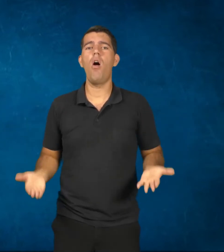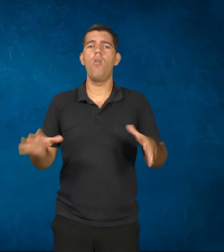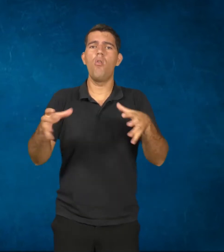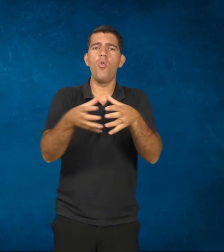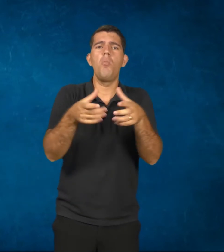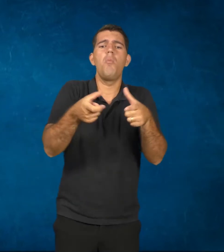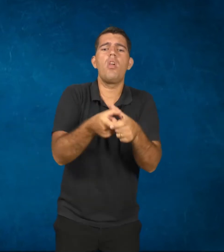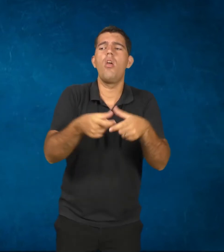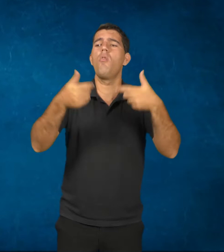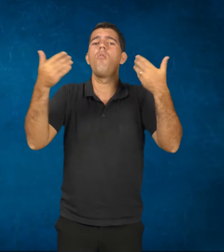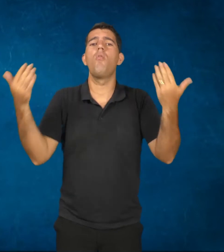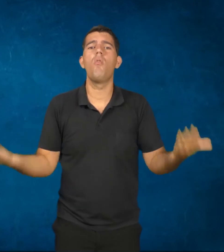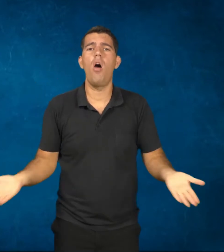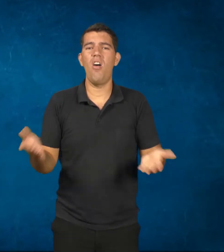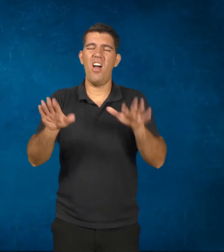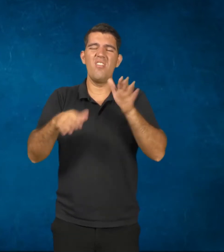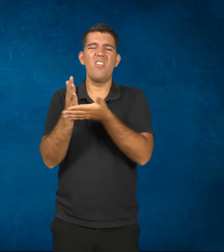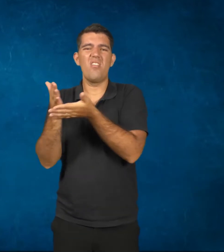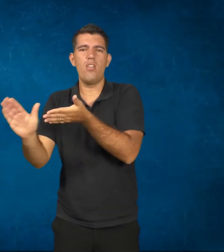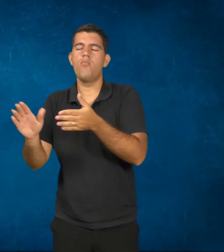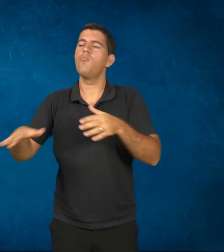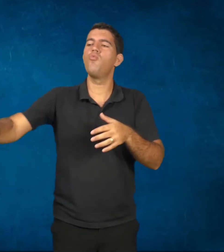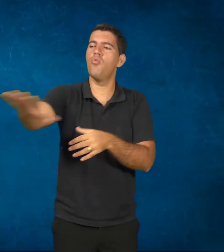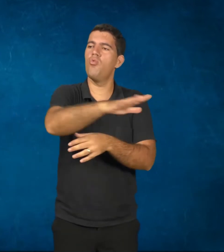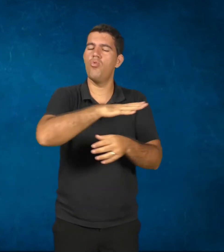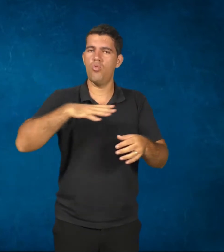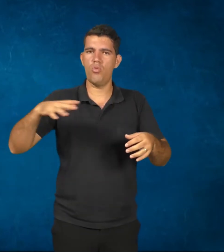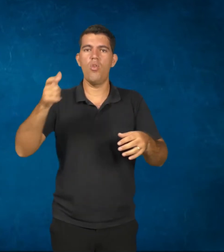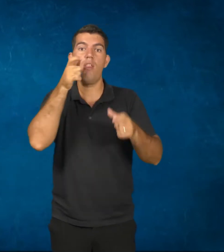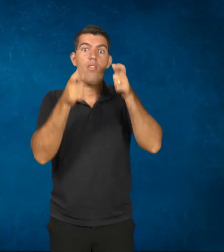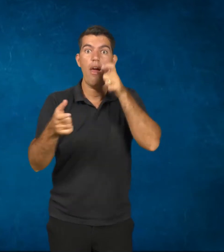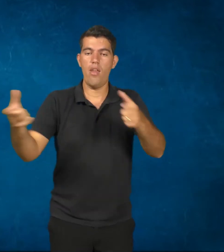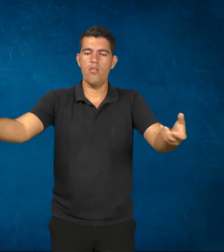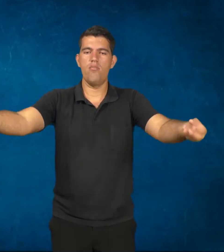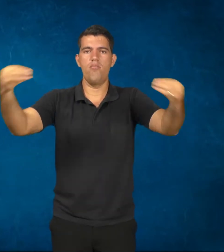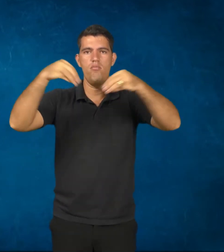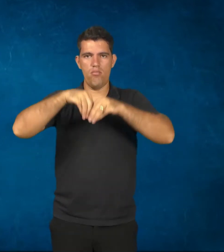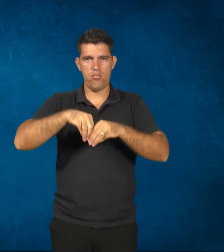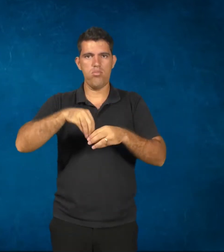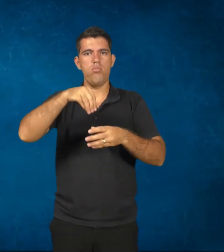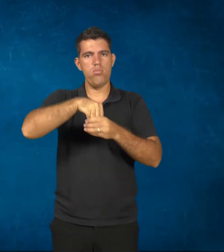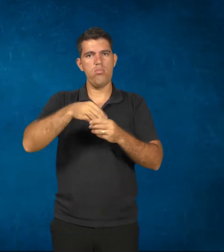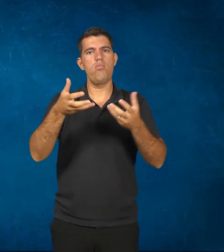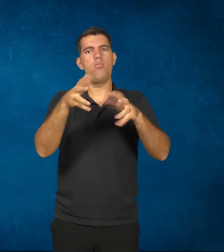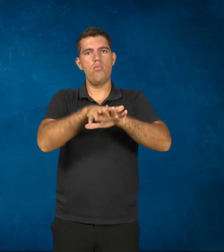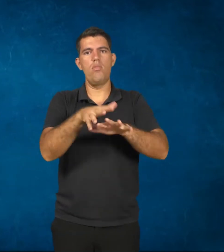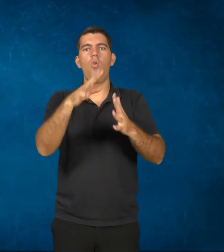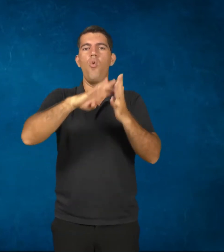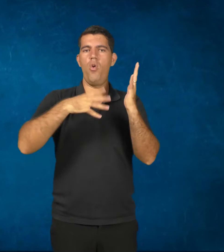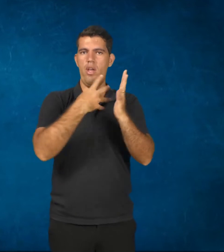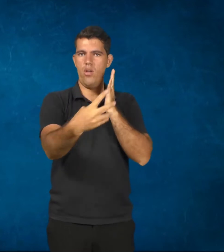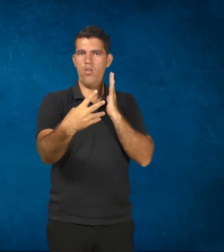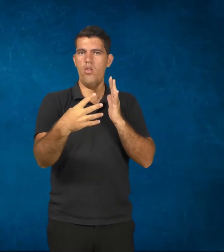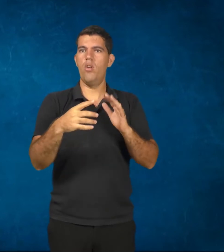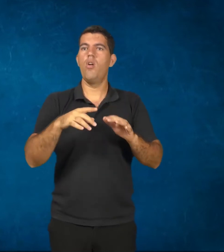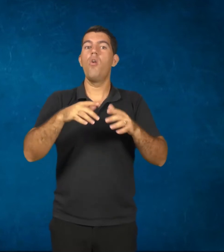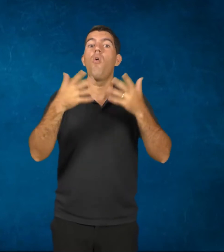minoritários, geralmente excluídos e marginalizados. Há questões que toda teoria de currículo enfrenta: o saber,